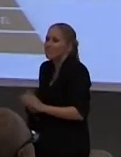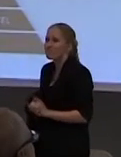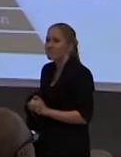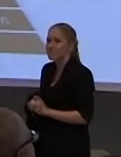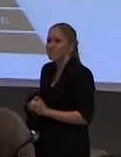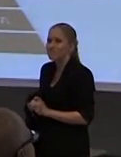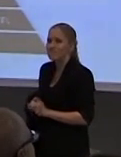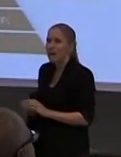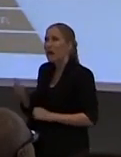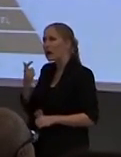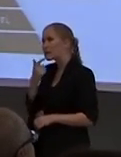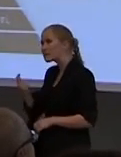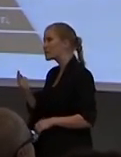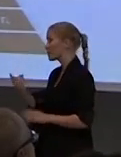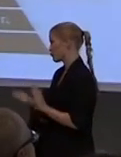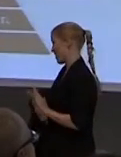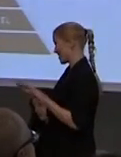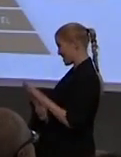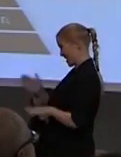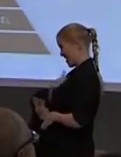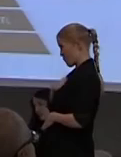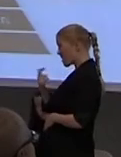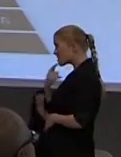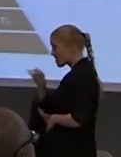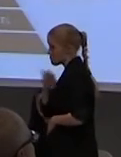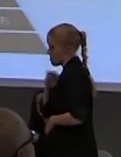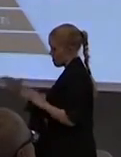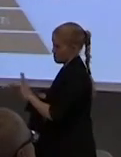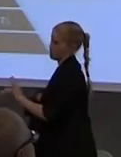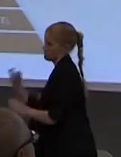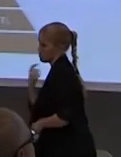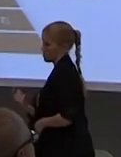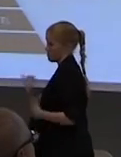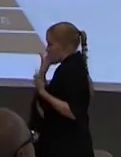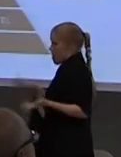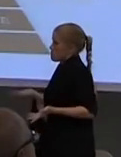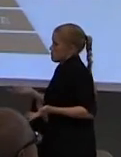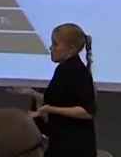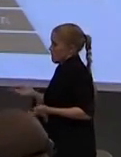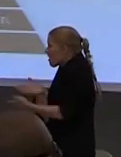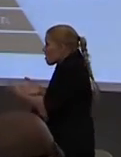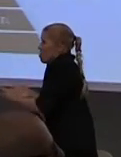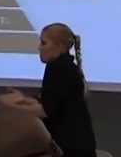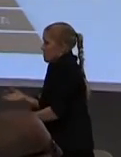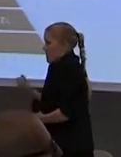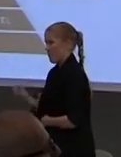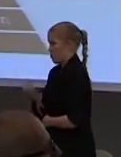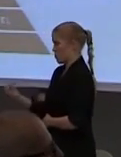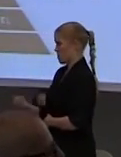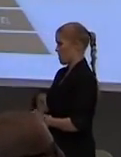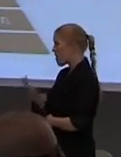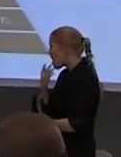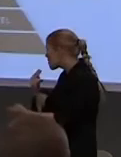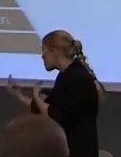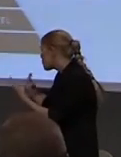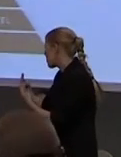teda chtěl bych si najít ve třídě nějakého kamaráda, tak nějak mi to úplně nejde, nevím, jak se s kamarády